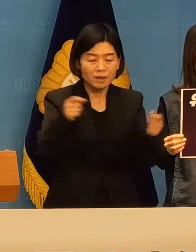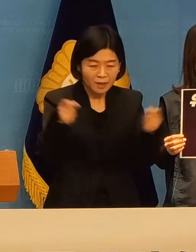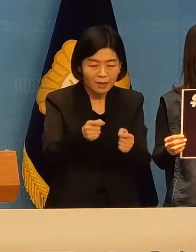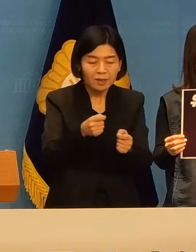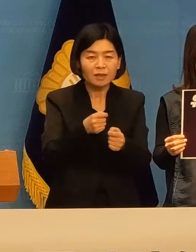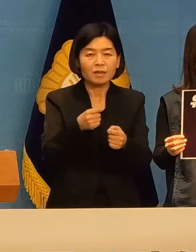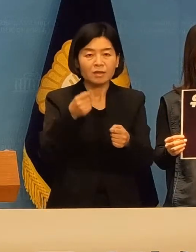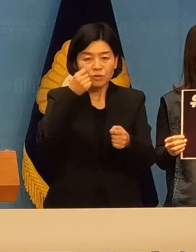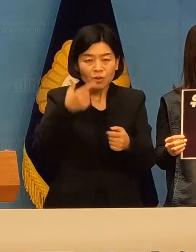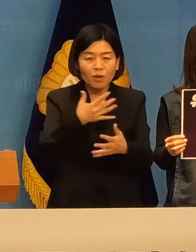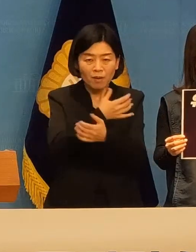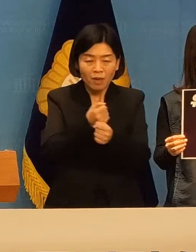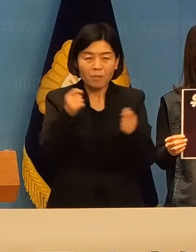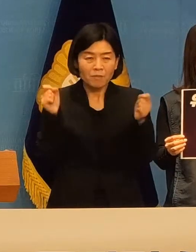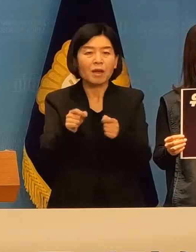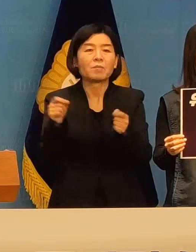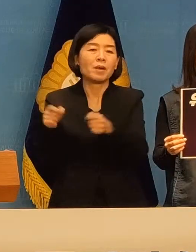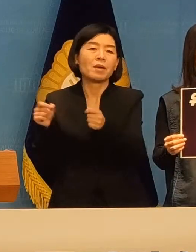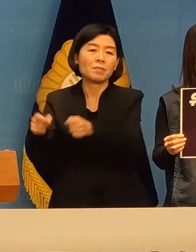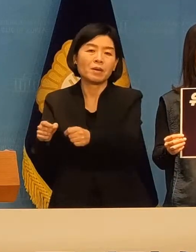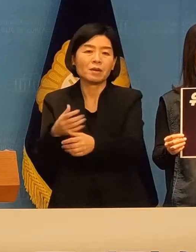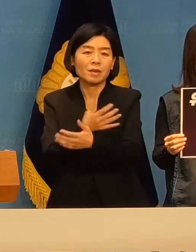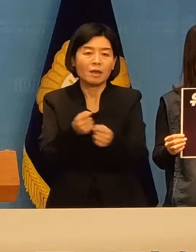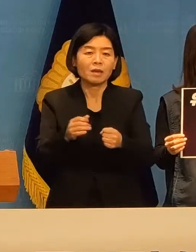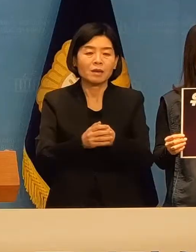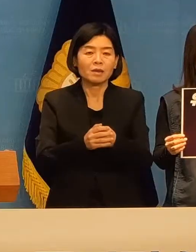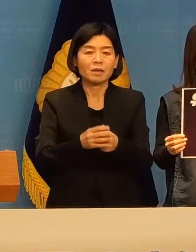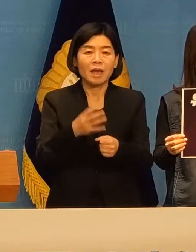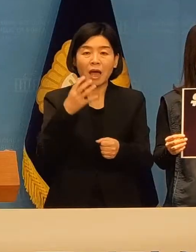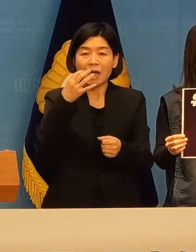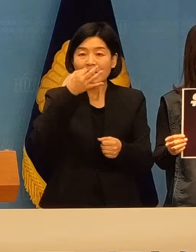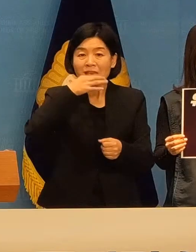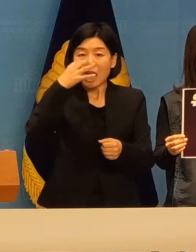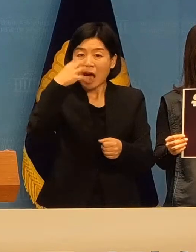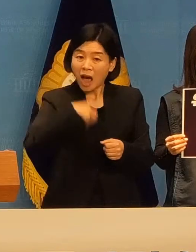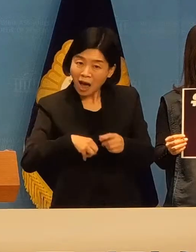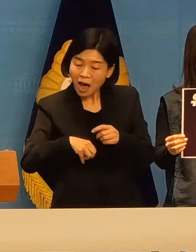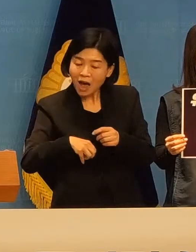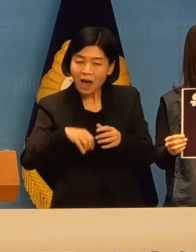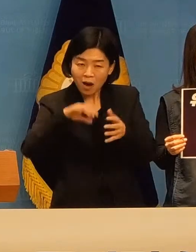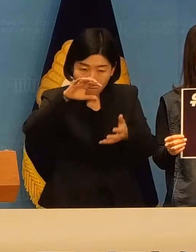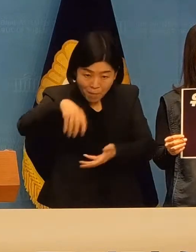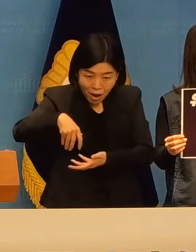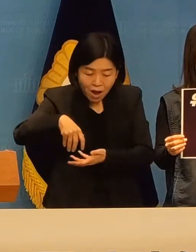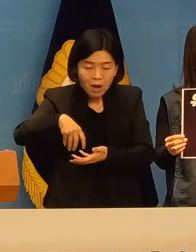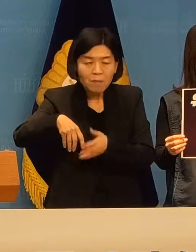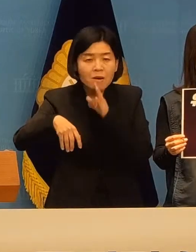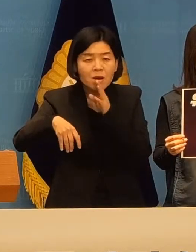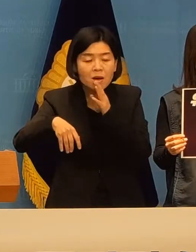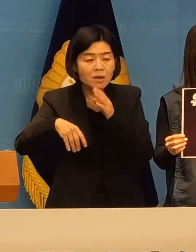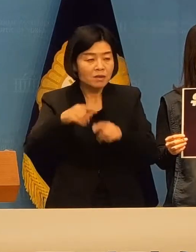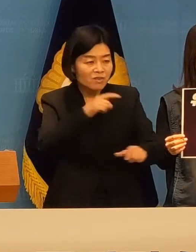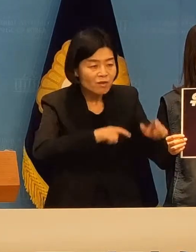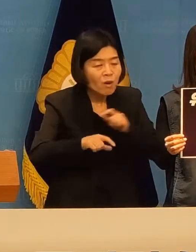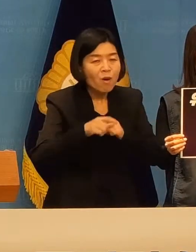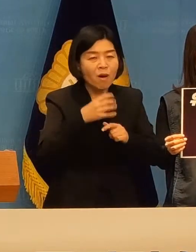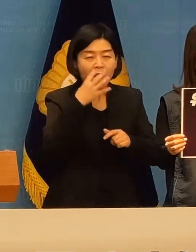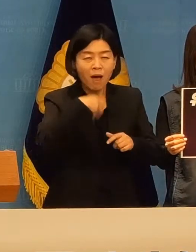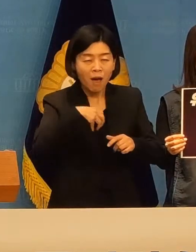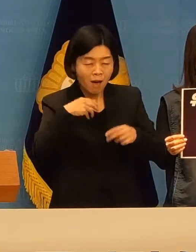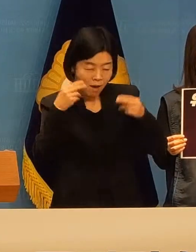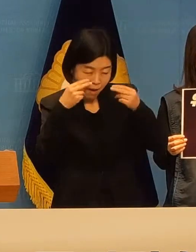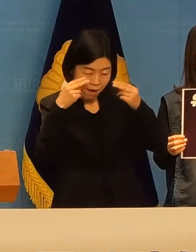채워지고 있습니다. 막대한 이익을 챙겨가면서도 더 많은 이윤을 위해 고용을 줄이고 질